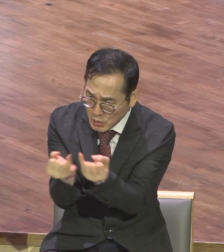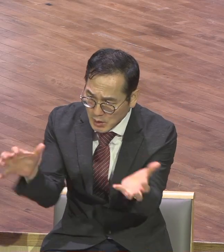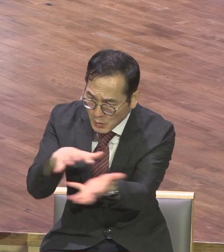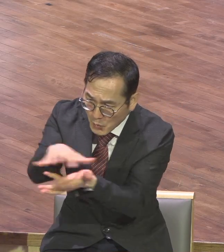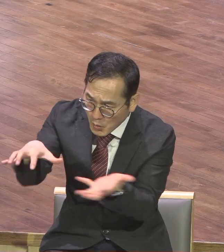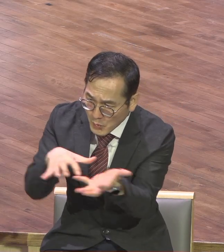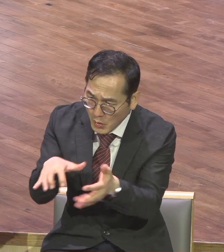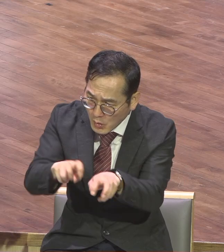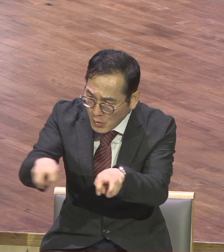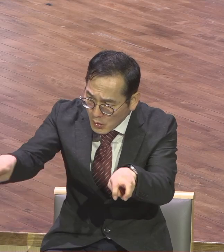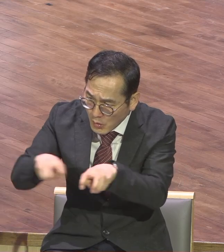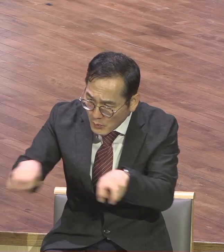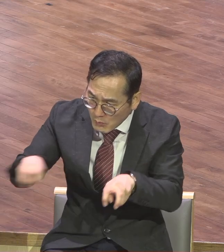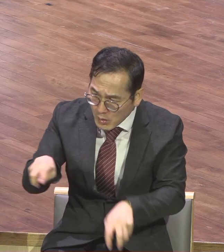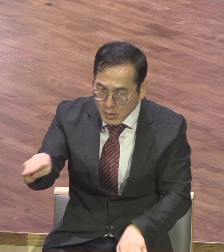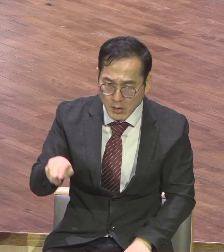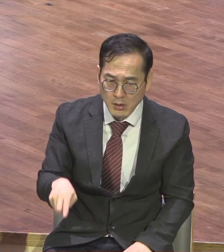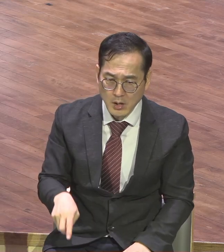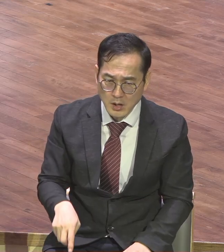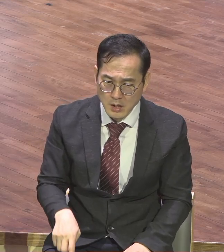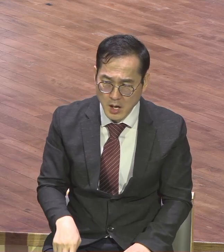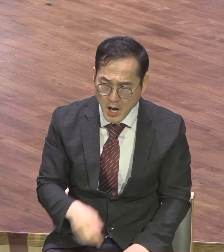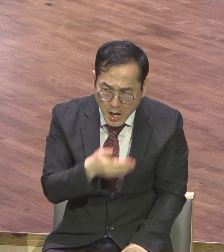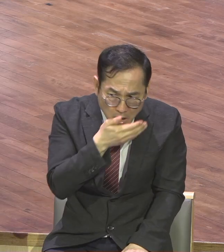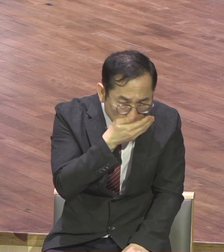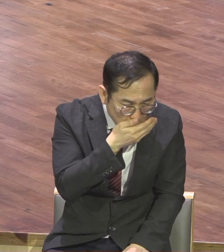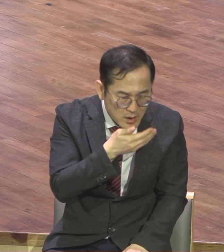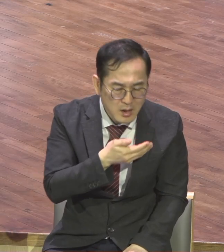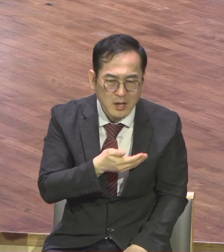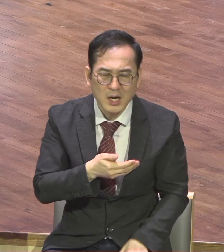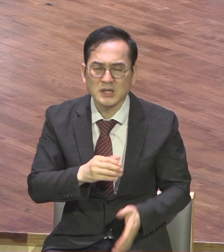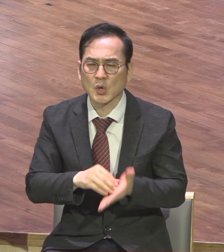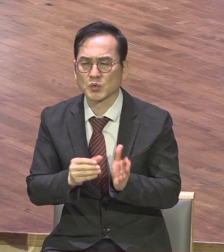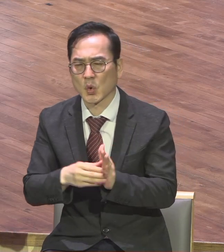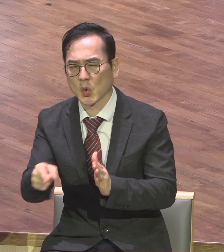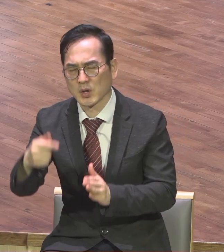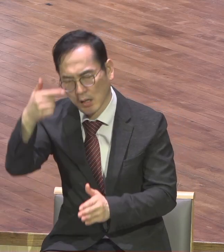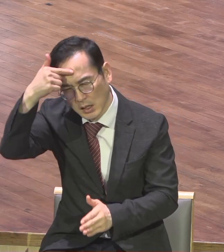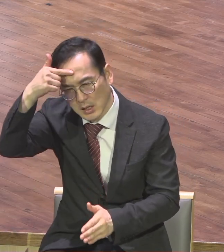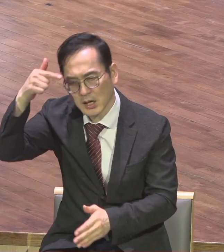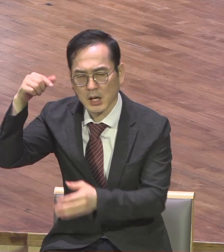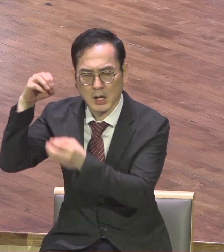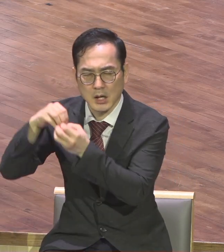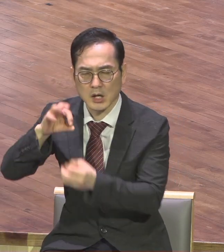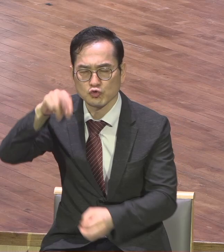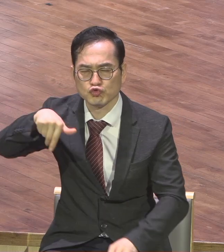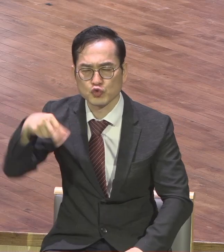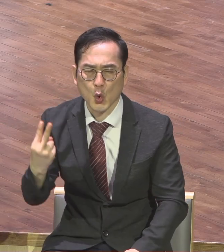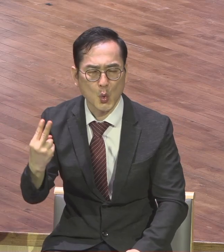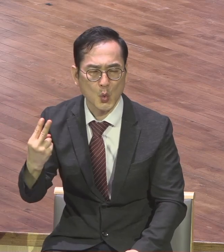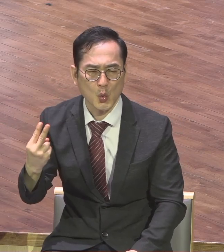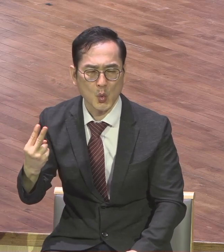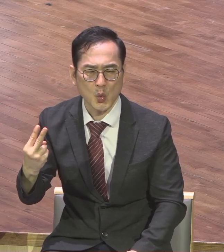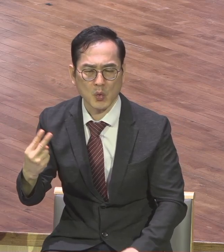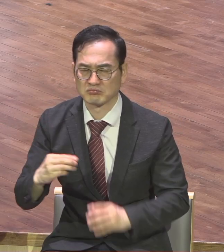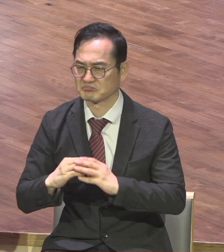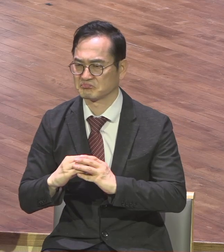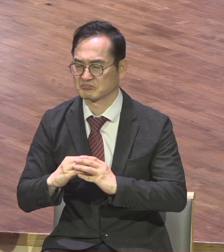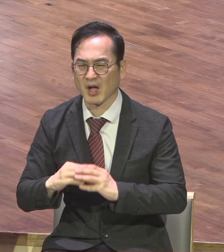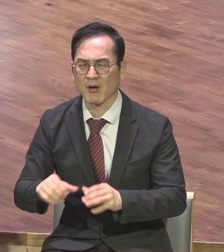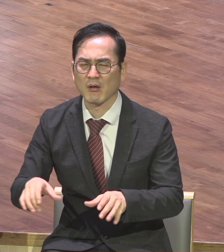여자석에 앉았다 저. 그렇게 흉을 볼 정도로 우리가 고지식하고 율법 유대 유교 율법이 확 있었어요.